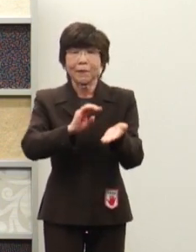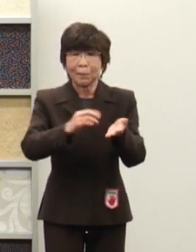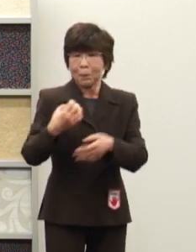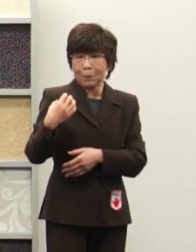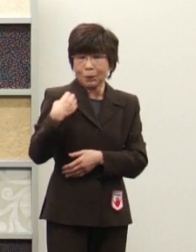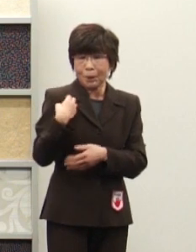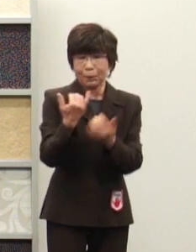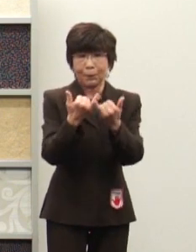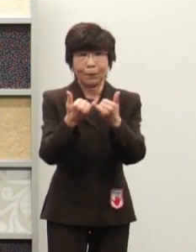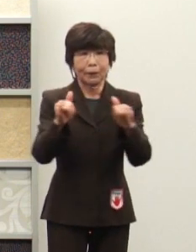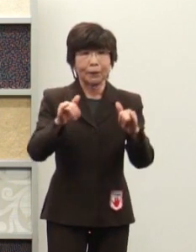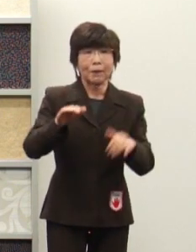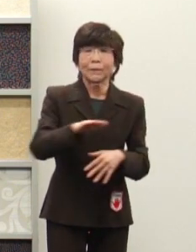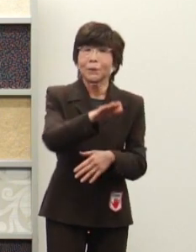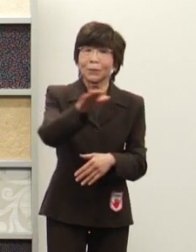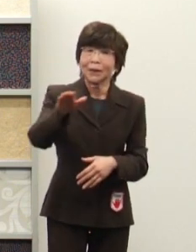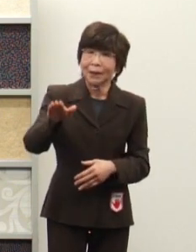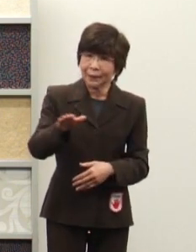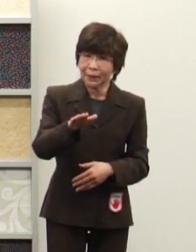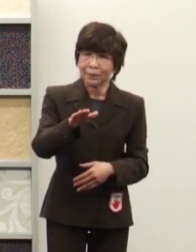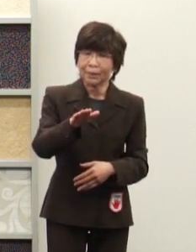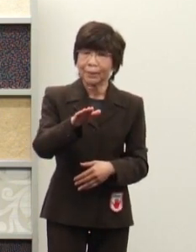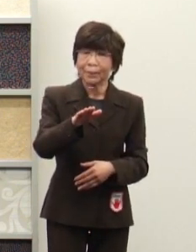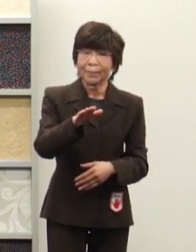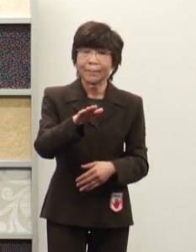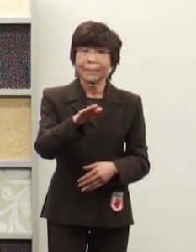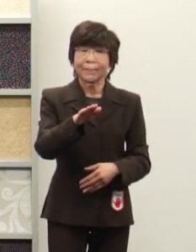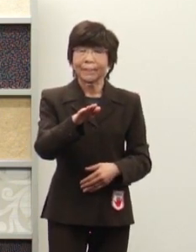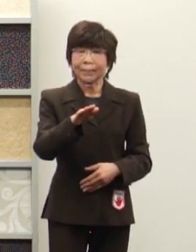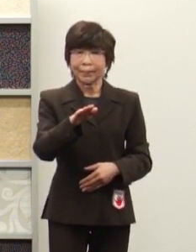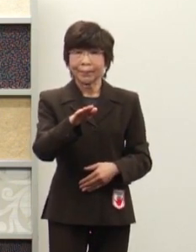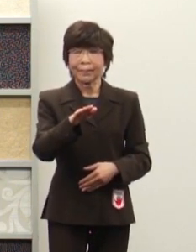前線に携わっている医療従事者の皆さん、あるいはまた